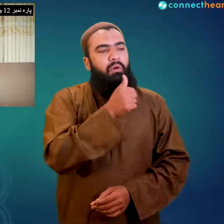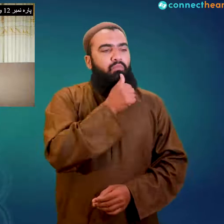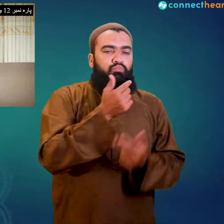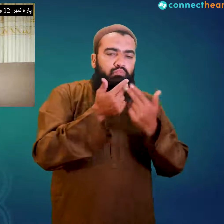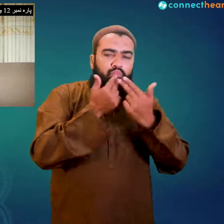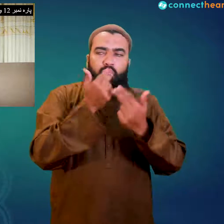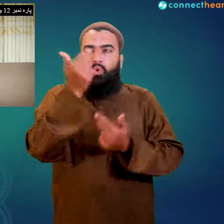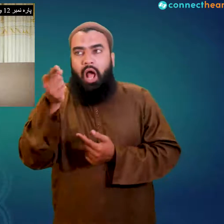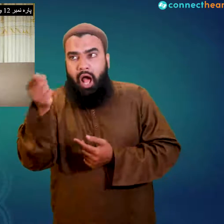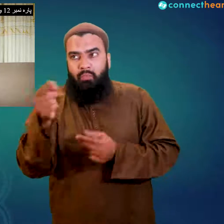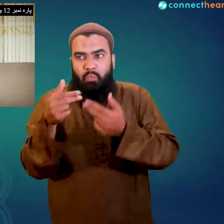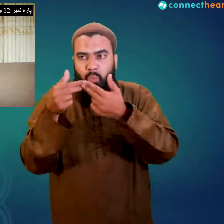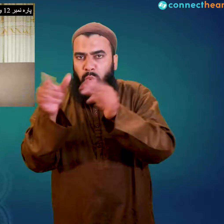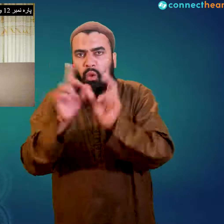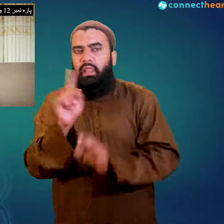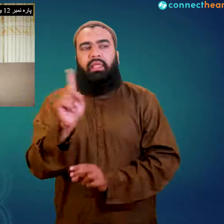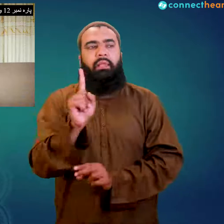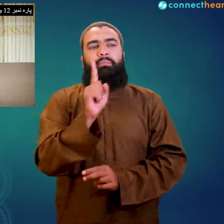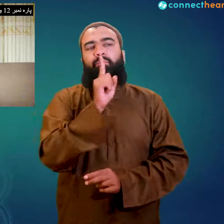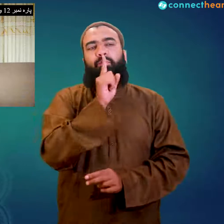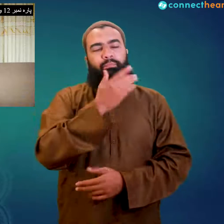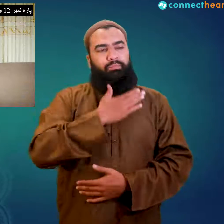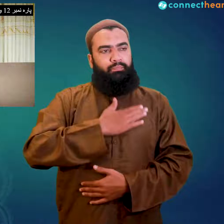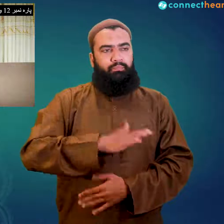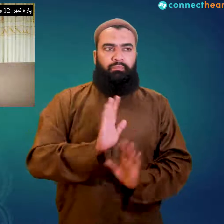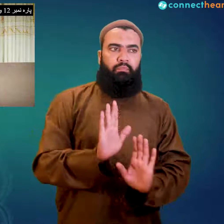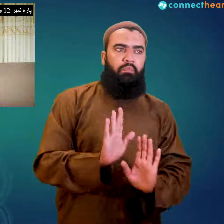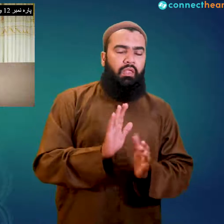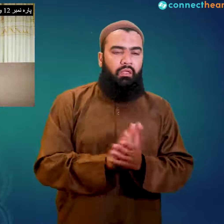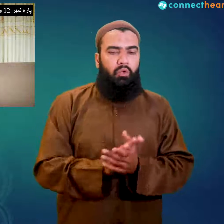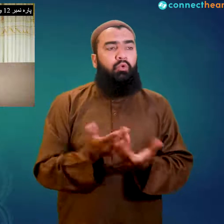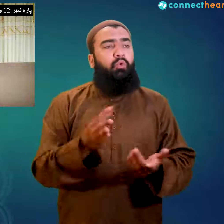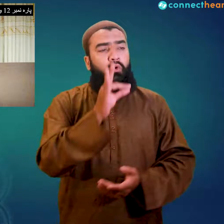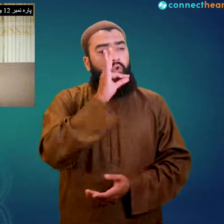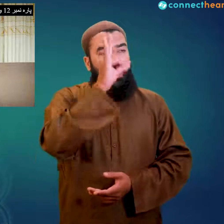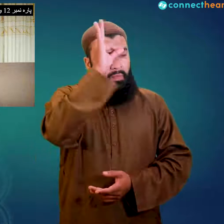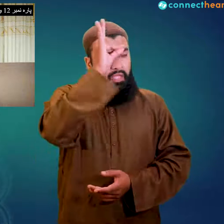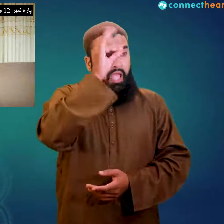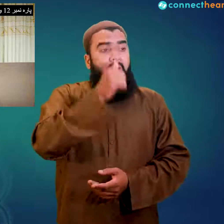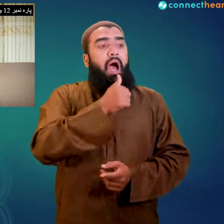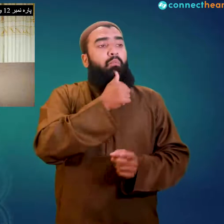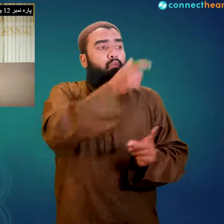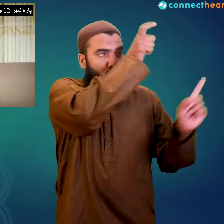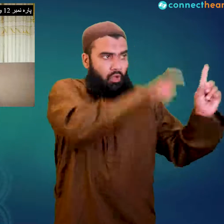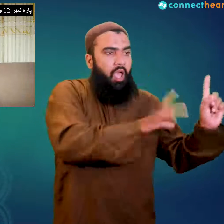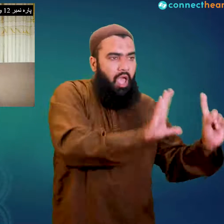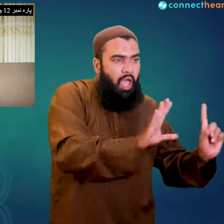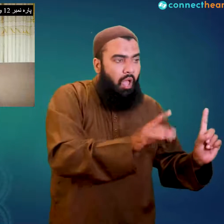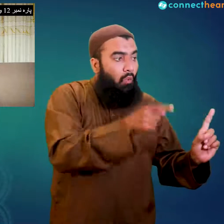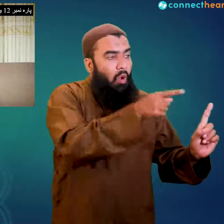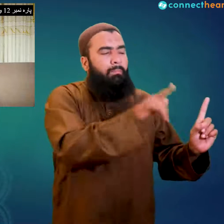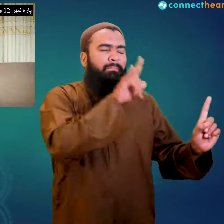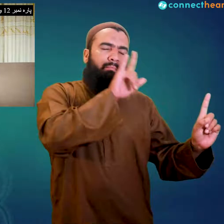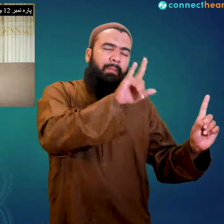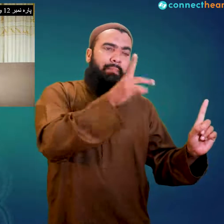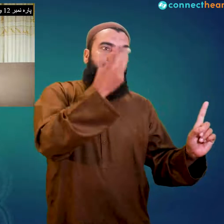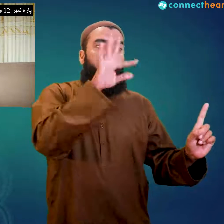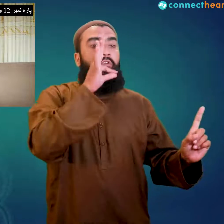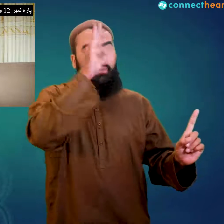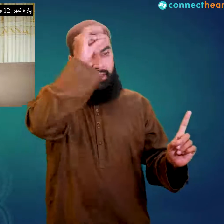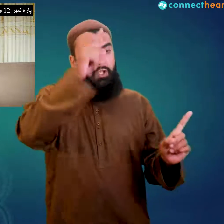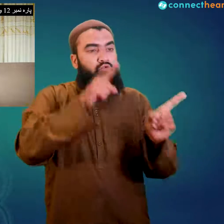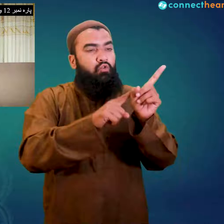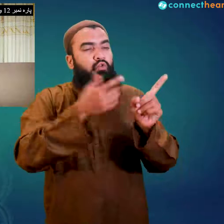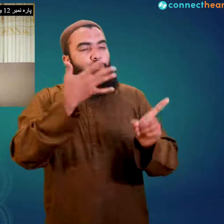ان کا جھکاؤ یوسف علیہ الصلاۃ والسلام کی طرف زیادہ تھا۔ اس وجہ سے دوسرے بھائی ان سے حسد کرنے لگے، تو